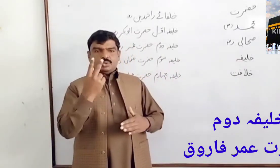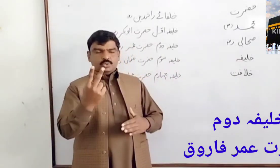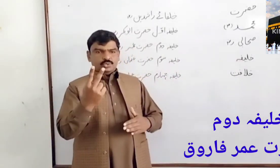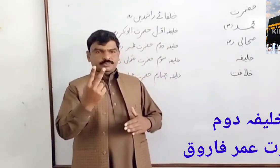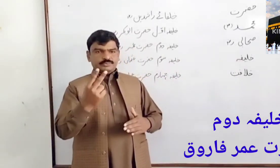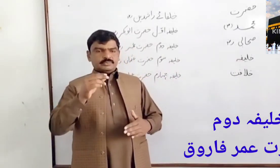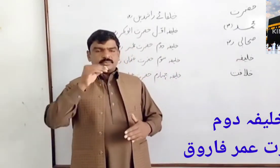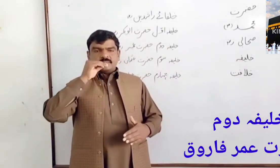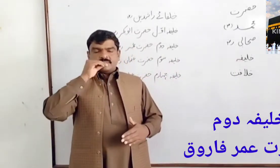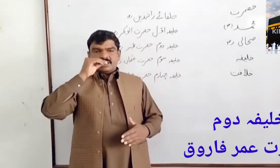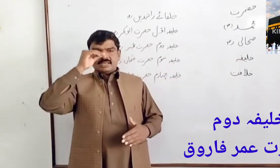दोम